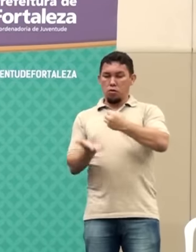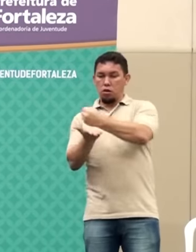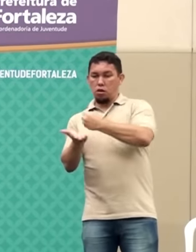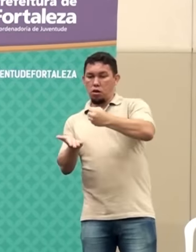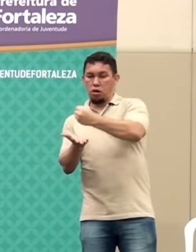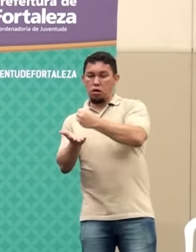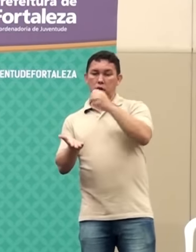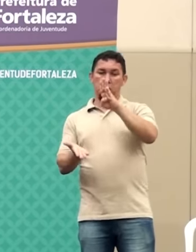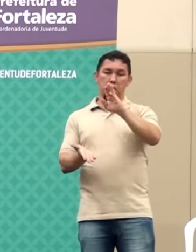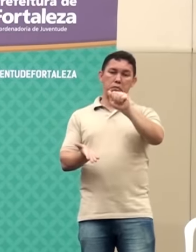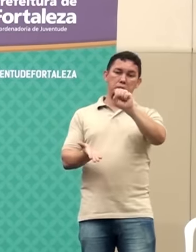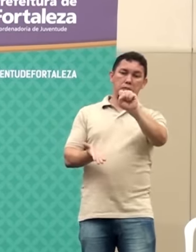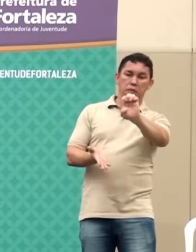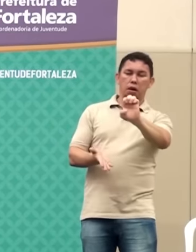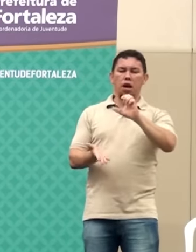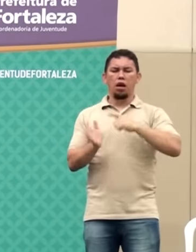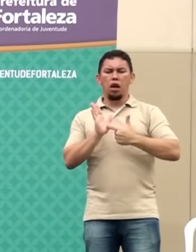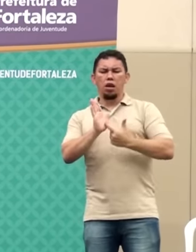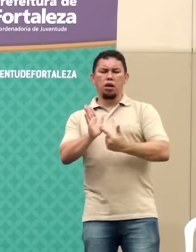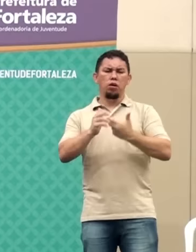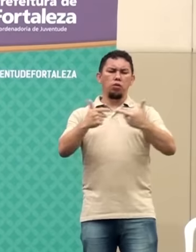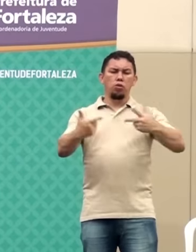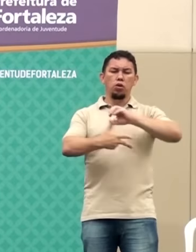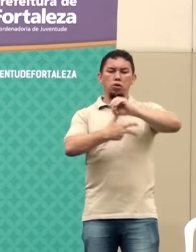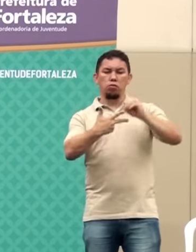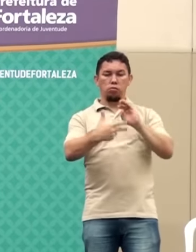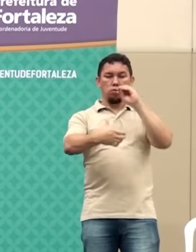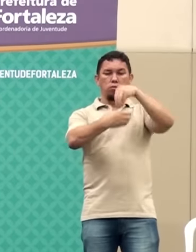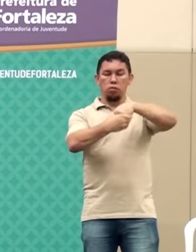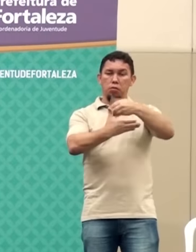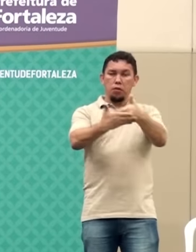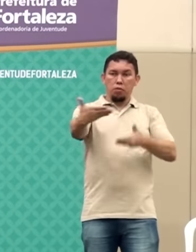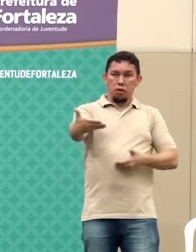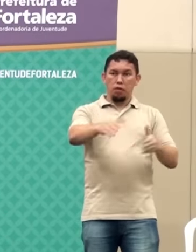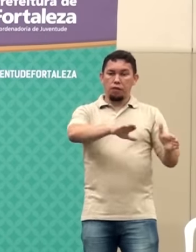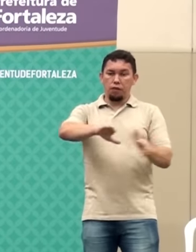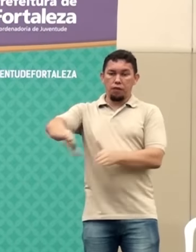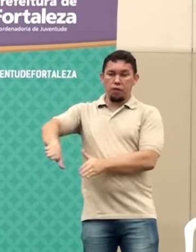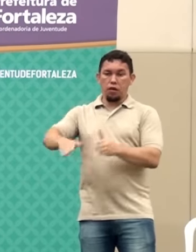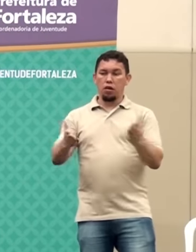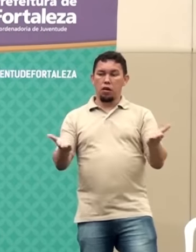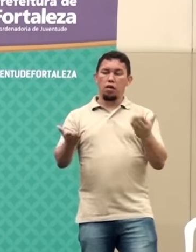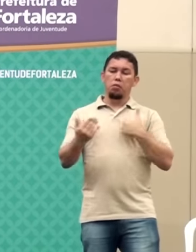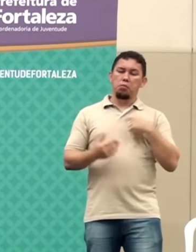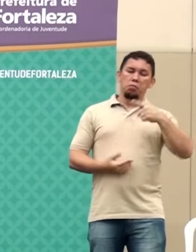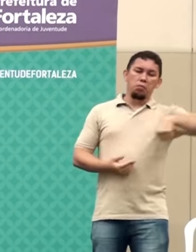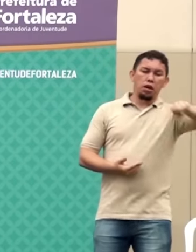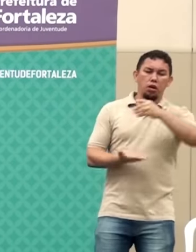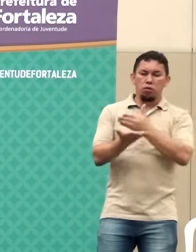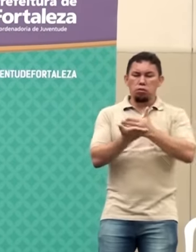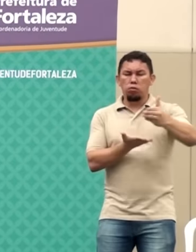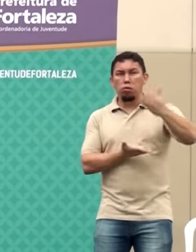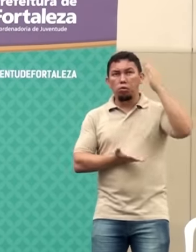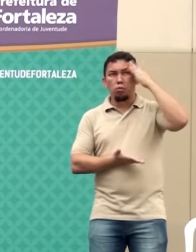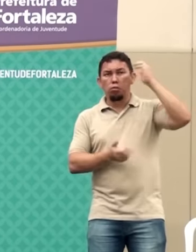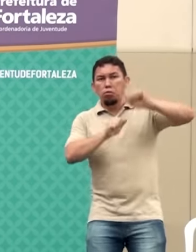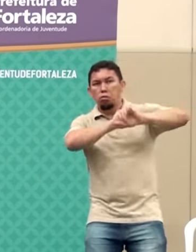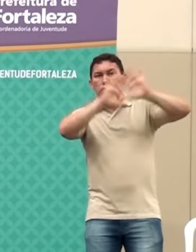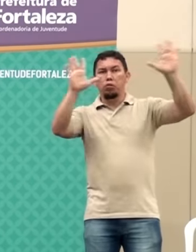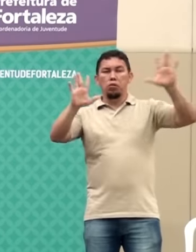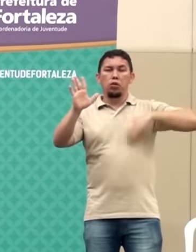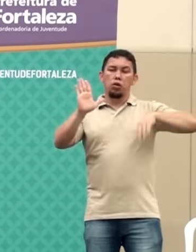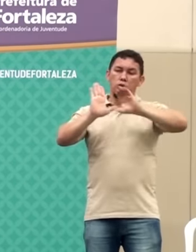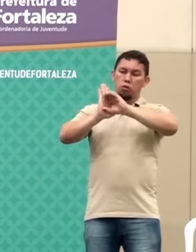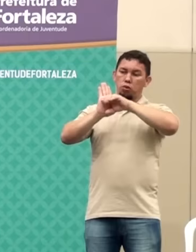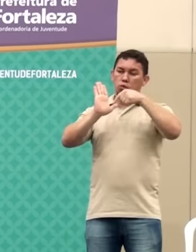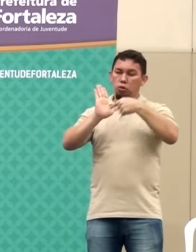mais têm aparecido aí nas provas do Enem, tá bom? Bom, para que a gente possa, né, entender o conceito